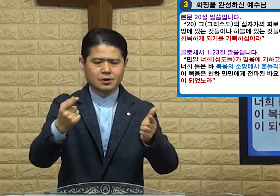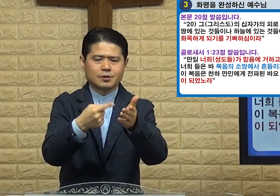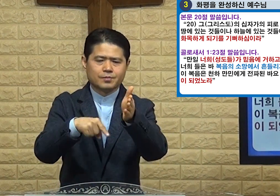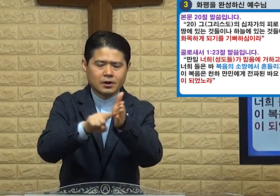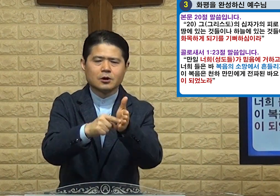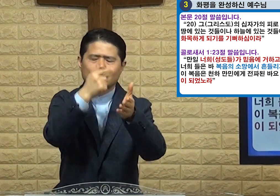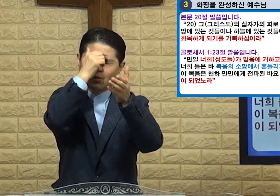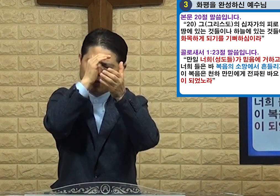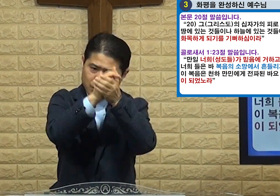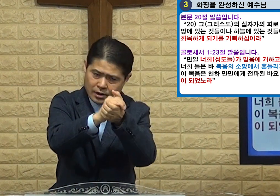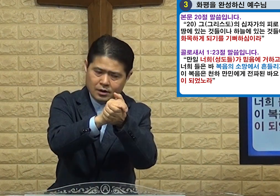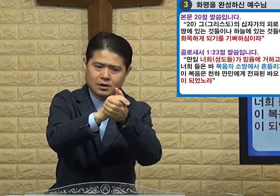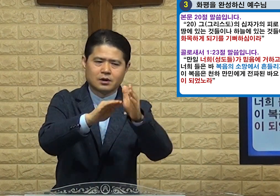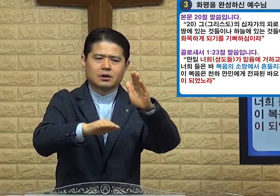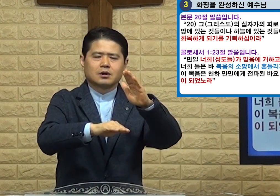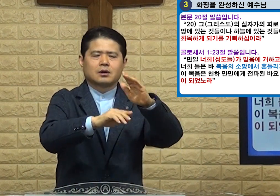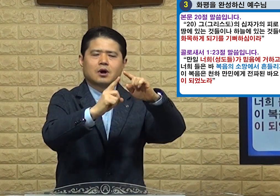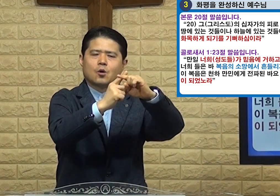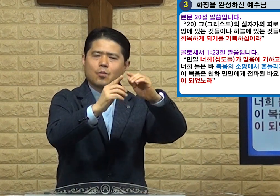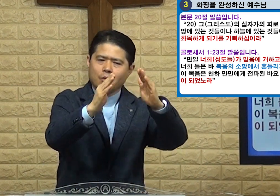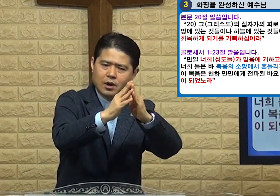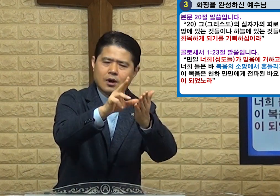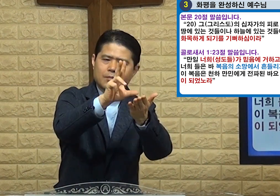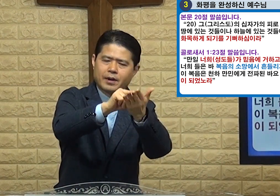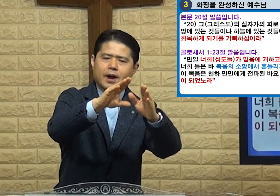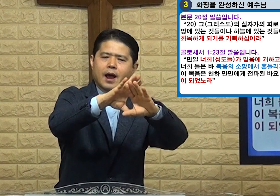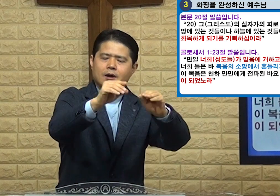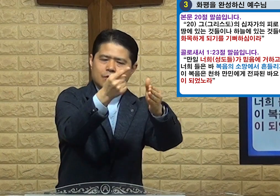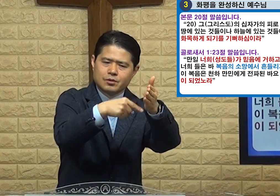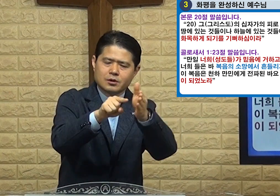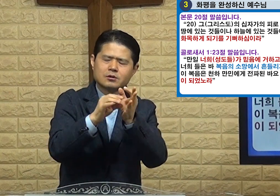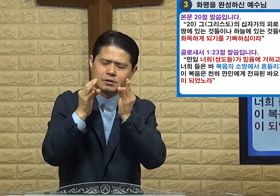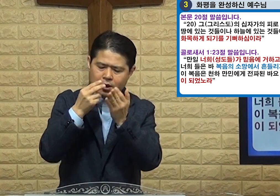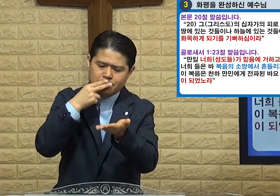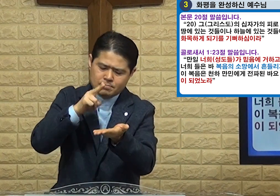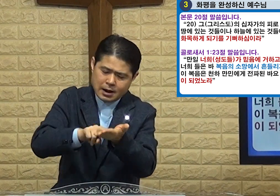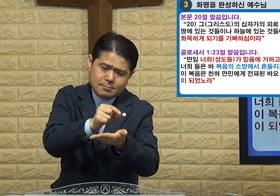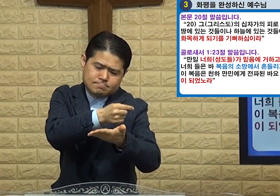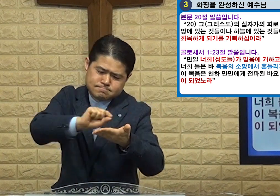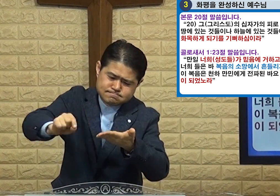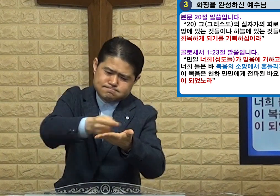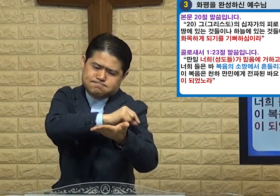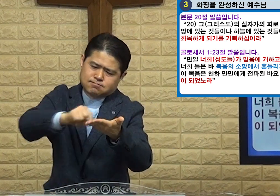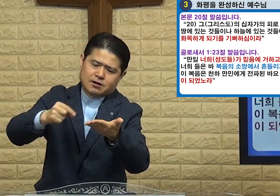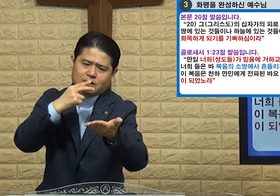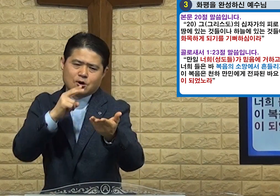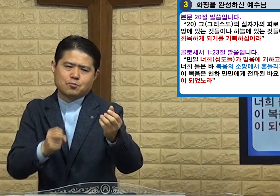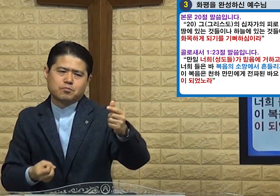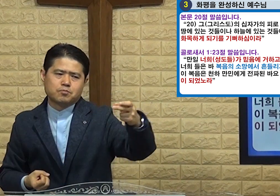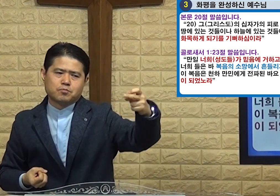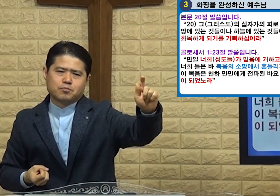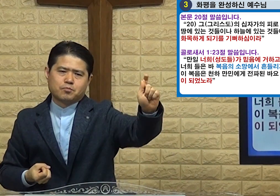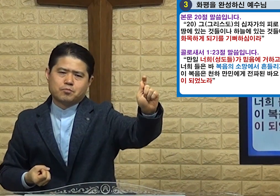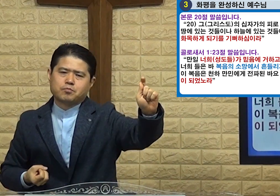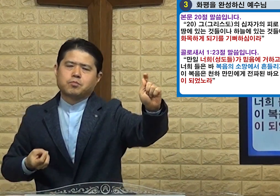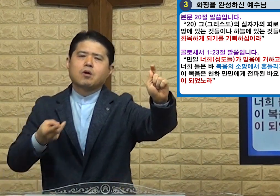실족했지만 포기하지 않고 오직 기도로서 이 교회의 문제를 해결하기 위해서 서신을 쓰고 그